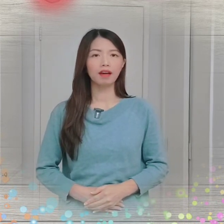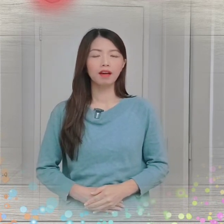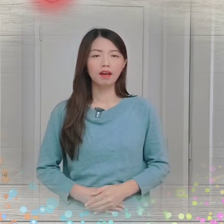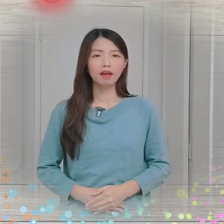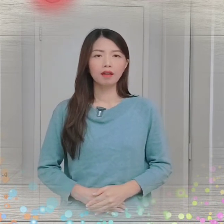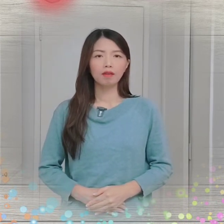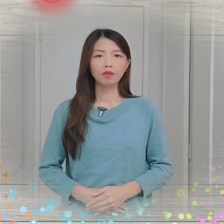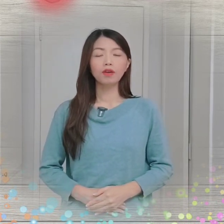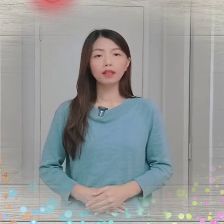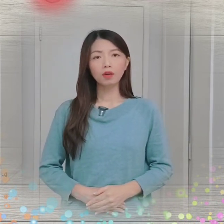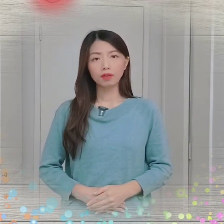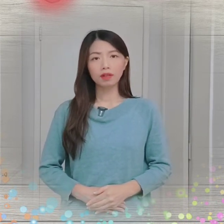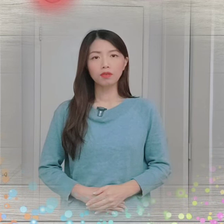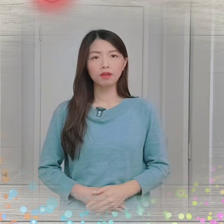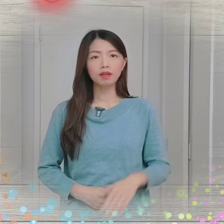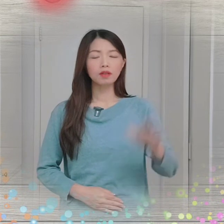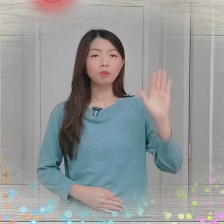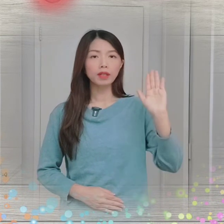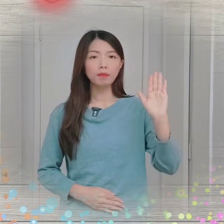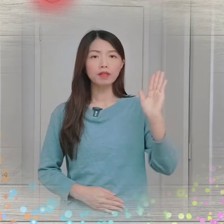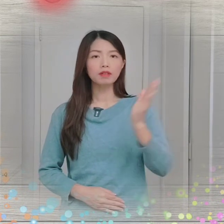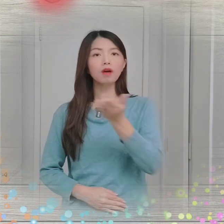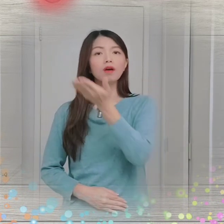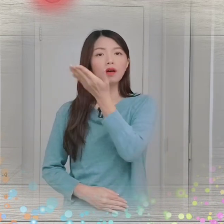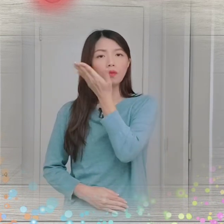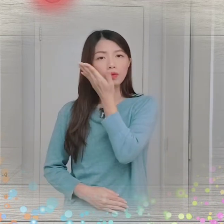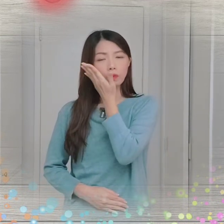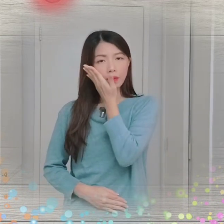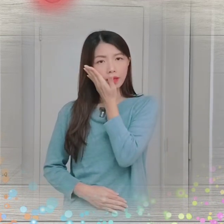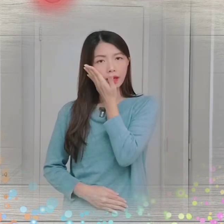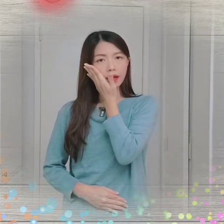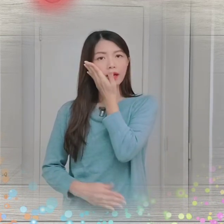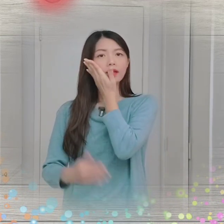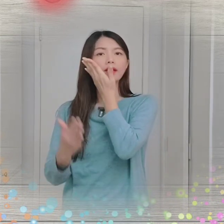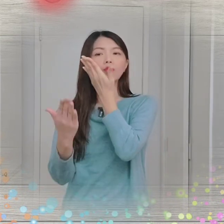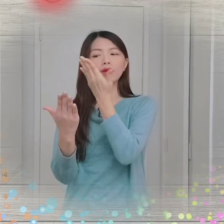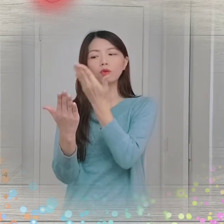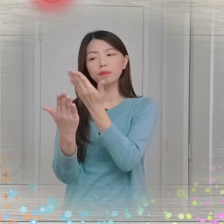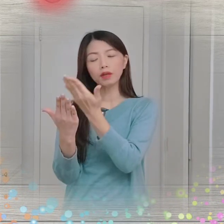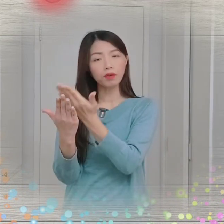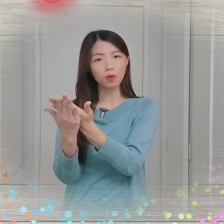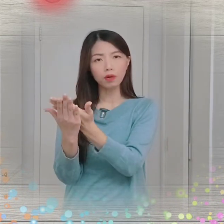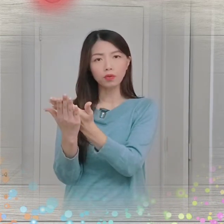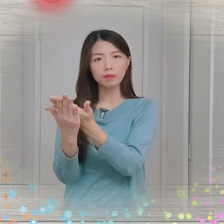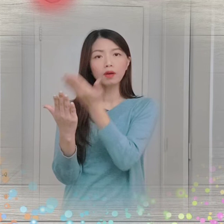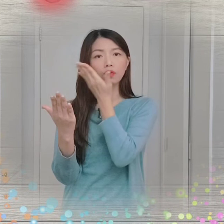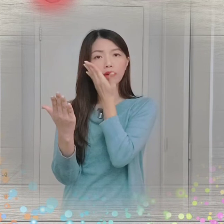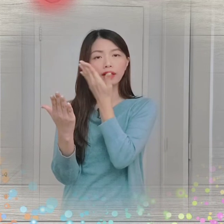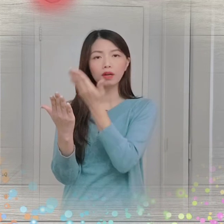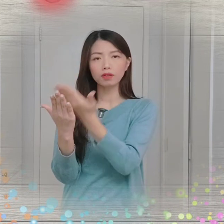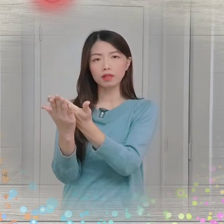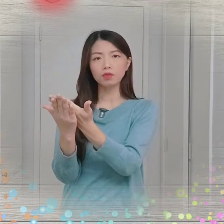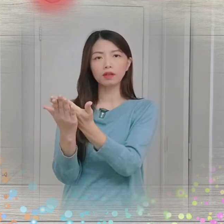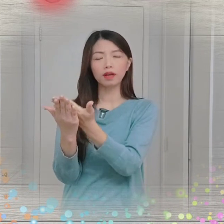됩니다. 귀하다 라고 한 뜻의 수어는 손바닥 펴셔서 왼쪽 뺨에 댔다가 그대로 왼손바닥 위에 올려놓으시면